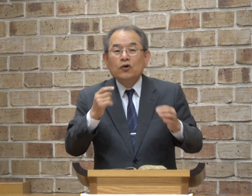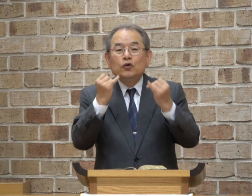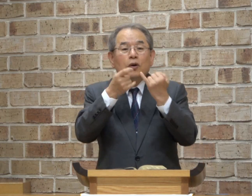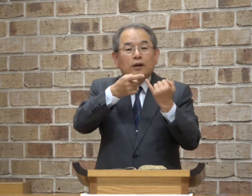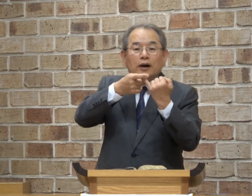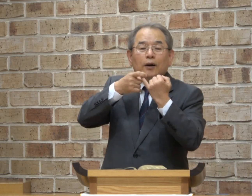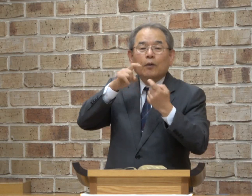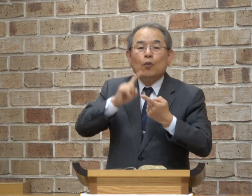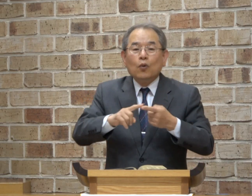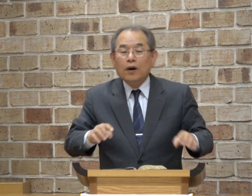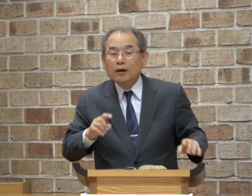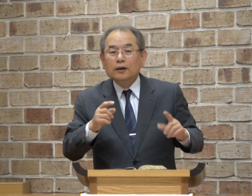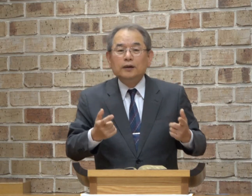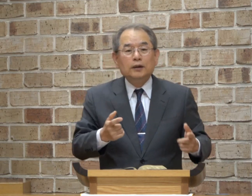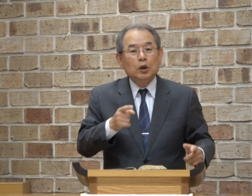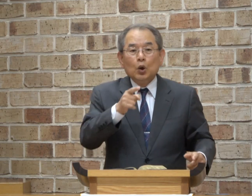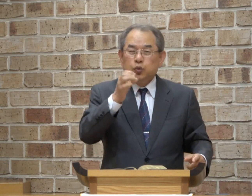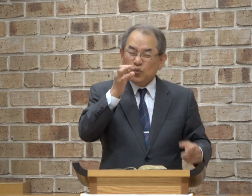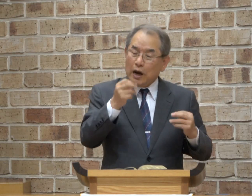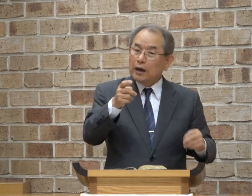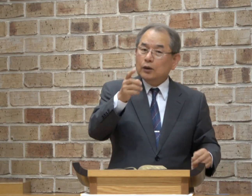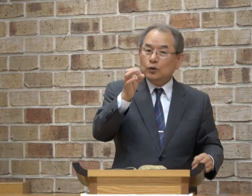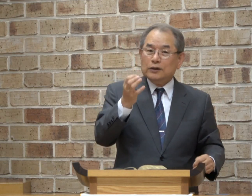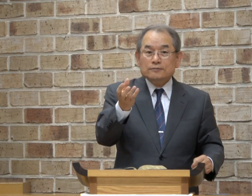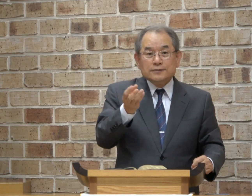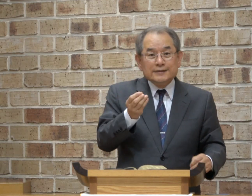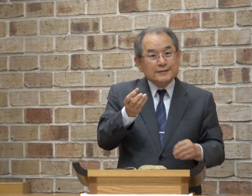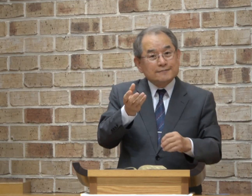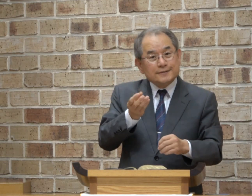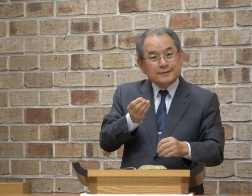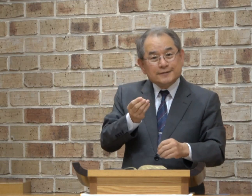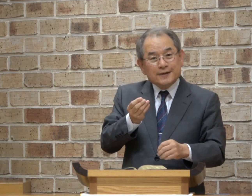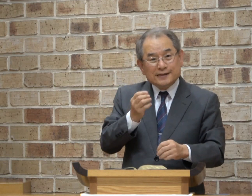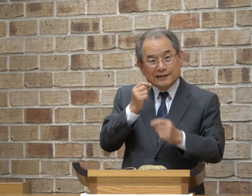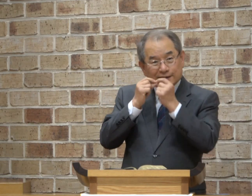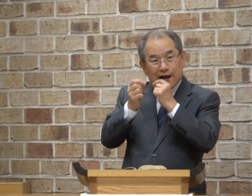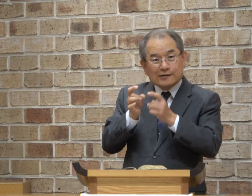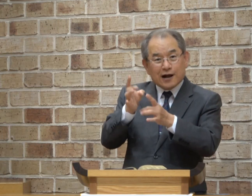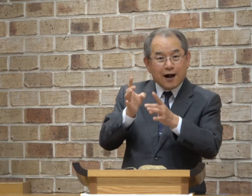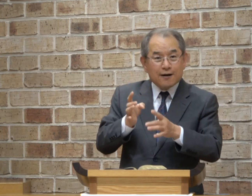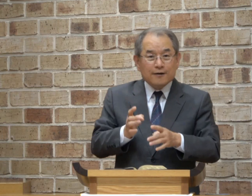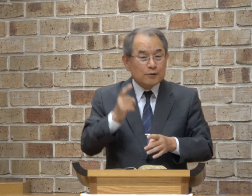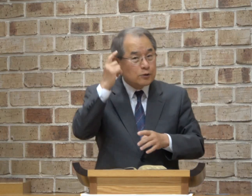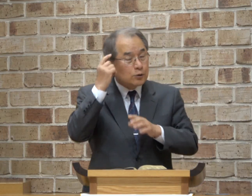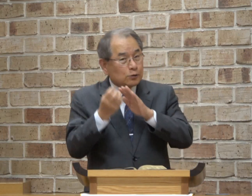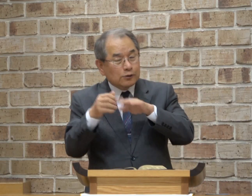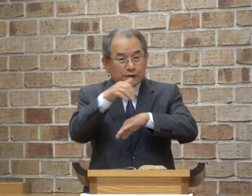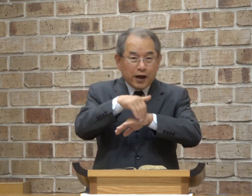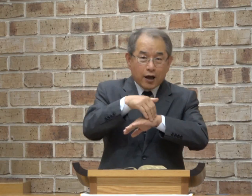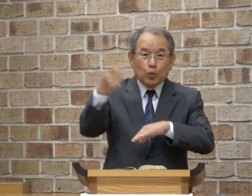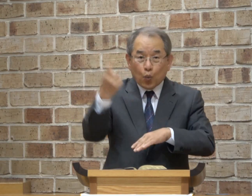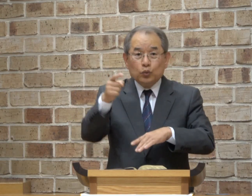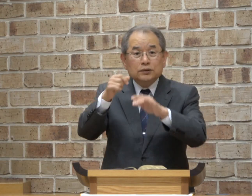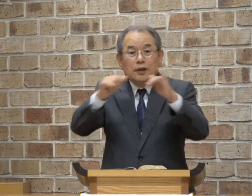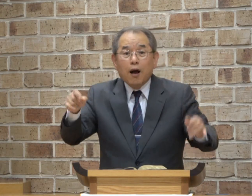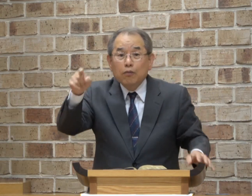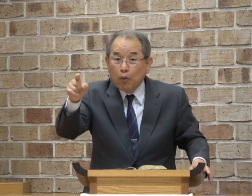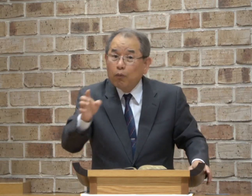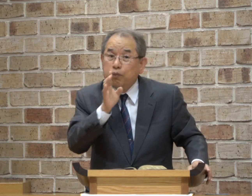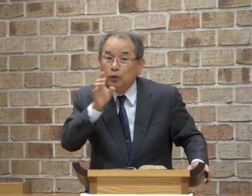사람이에요. 어떤 사람은 교회 나오지만 돈을 좀 빌려볼까? 여자를 좀 만나볼까? 그런 생각을 가지고